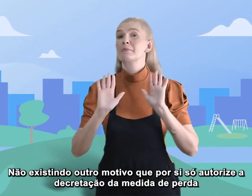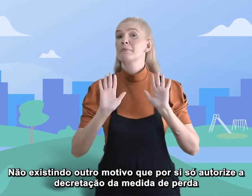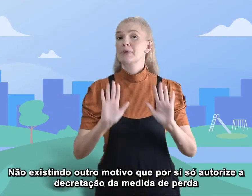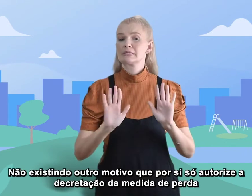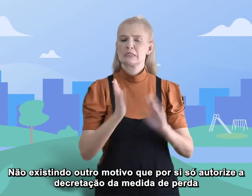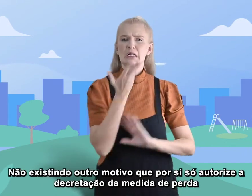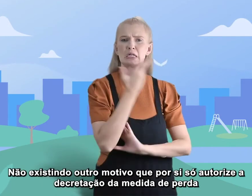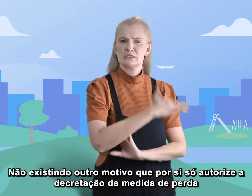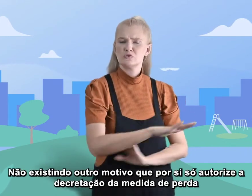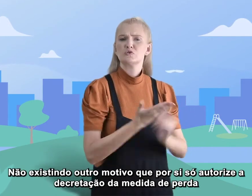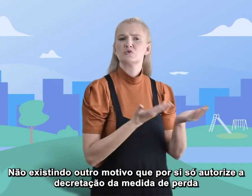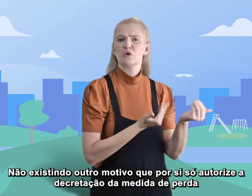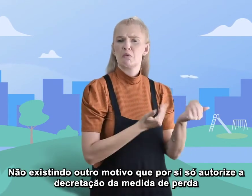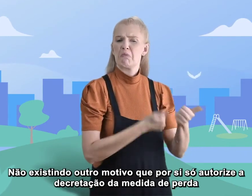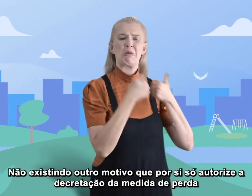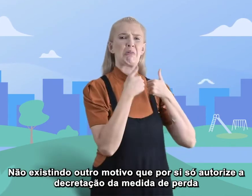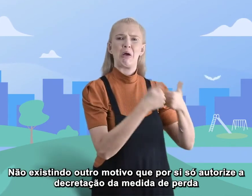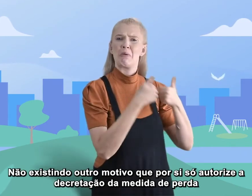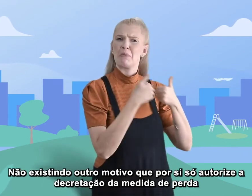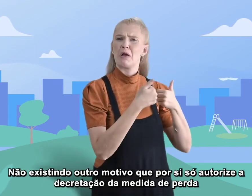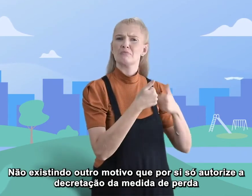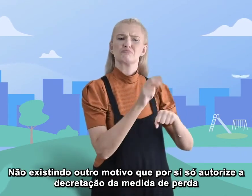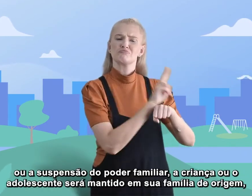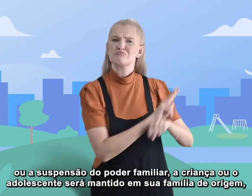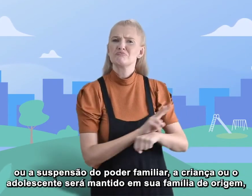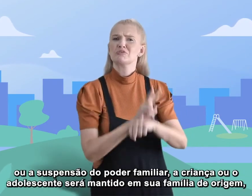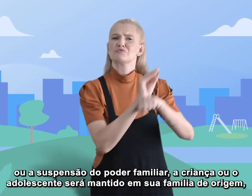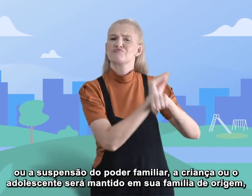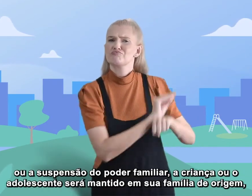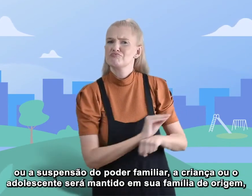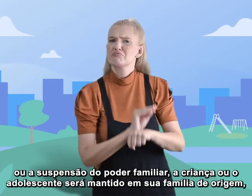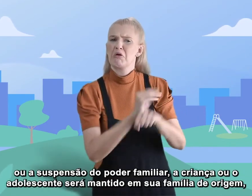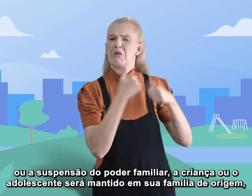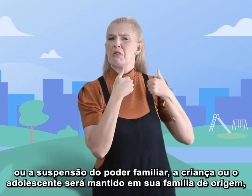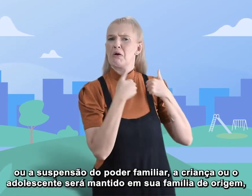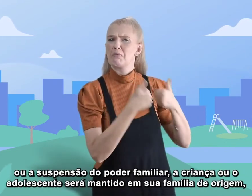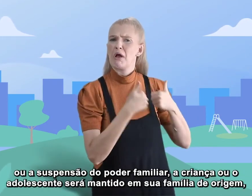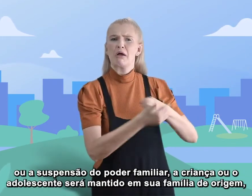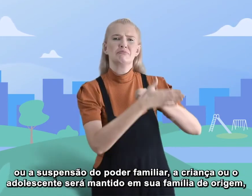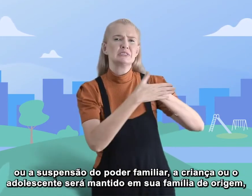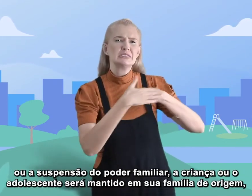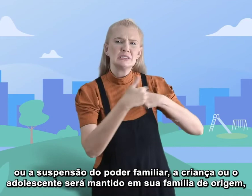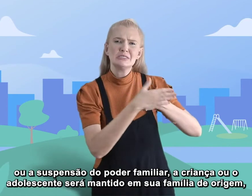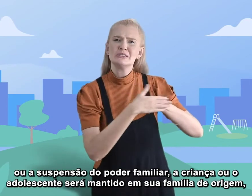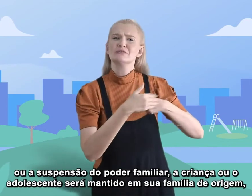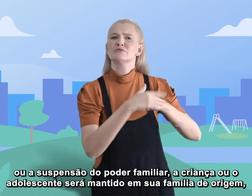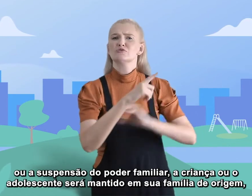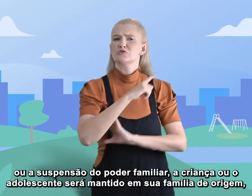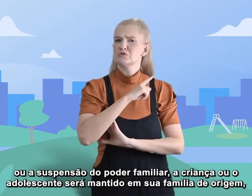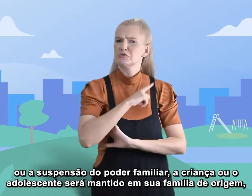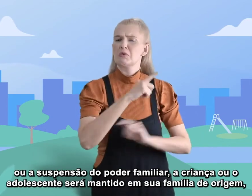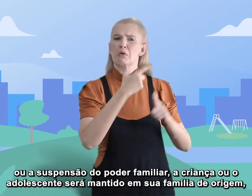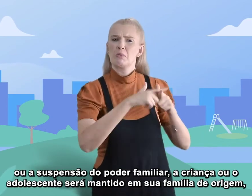a decretação da medida de perda ou a suspensão do poder familiar, a criança ou